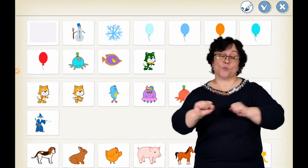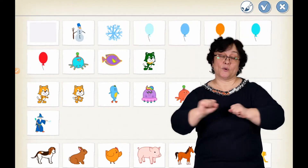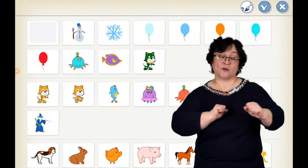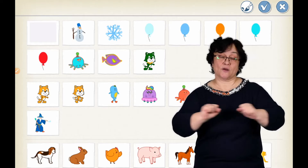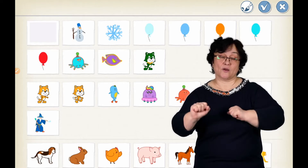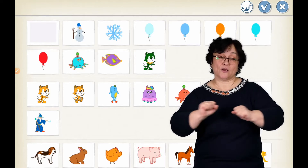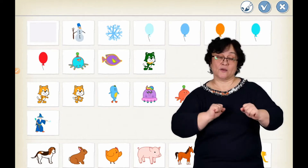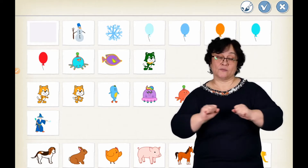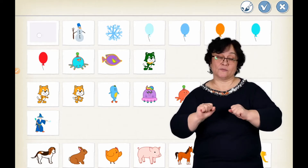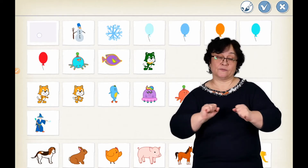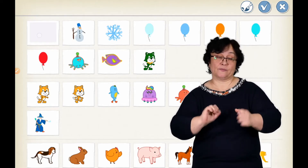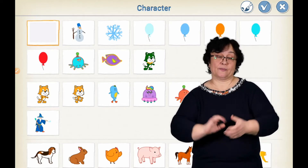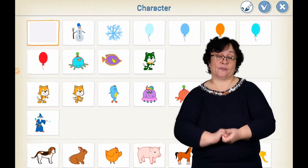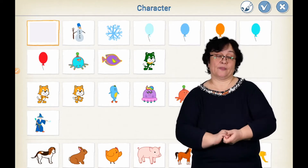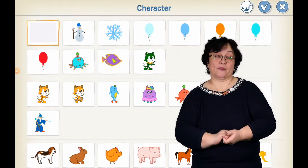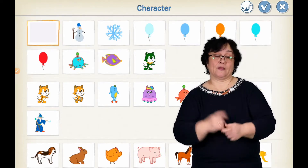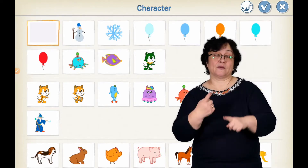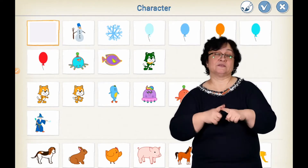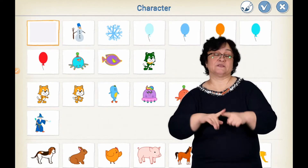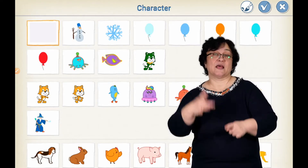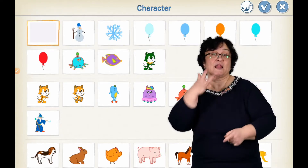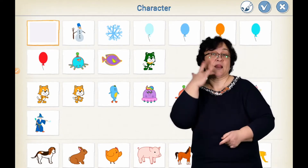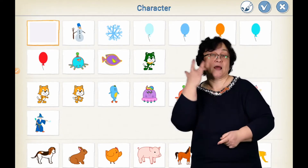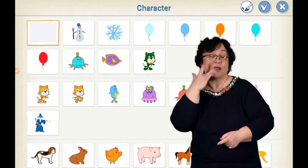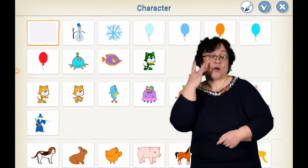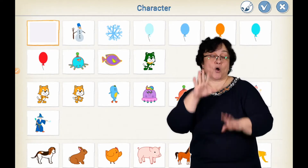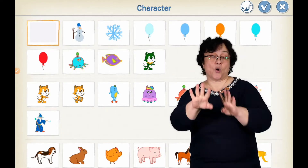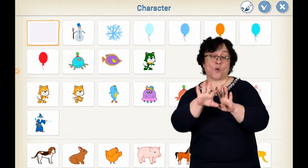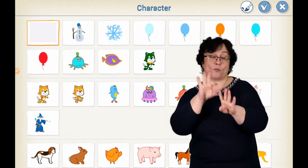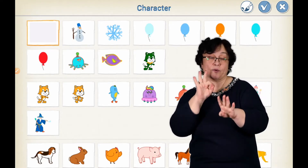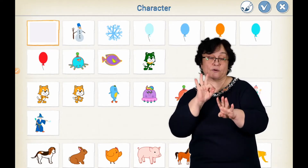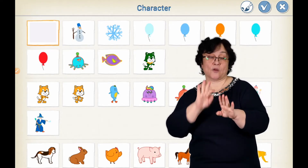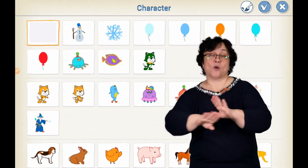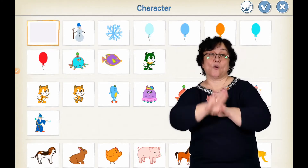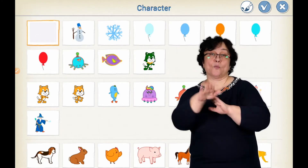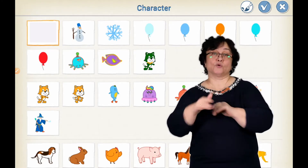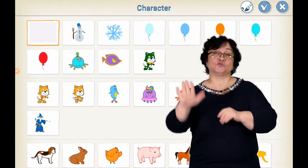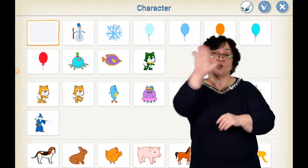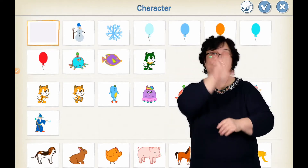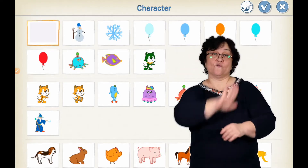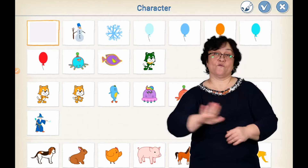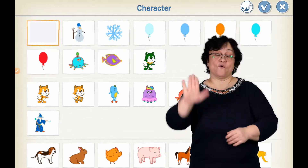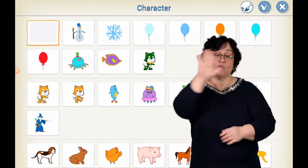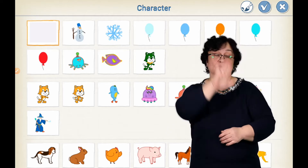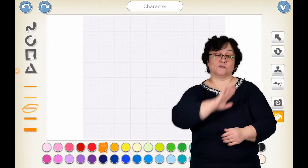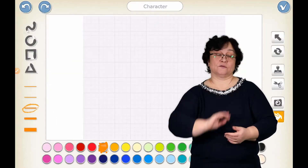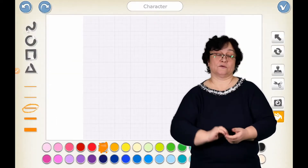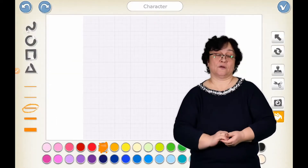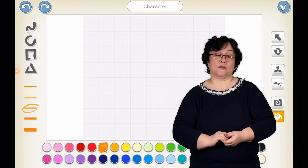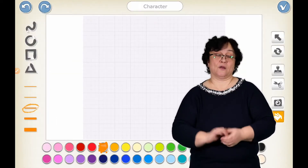кнопки управління, стрілочки. Це легко. Обираємо порожній фон.